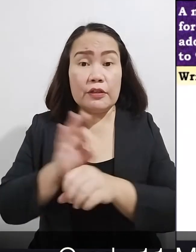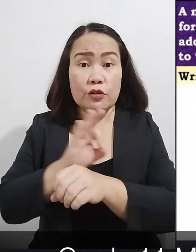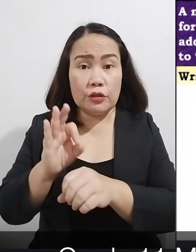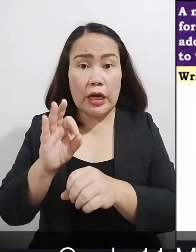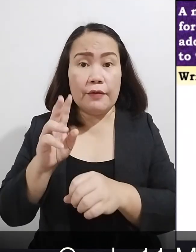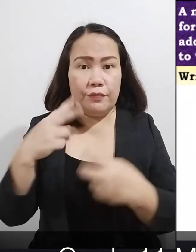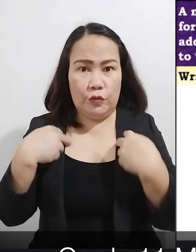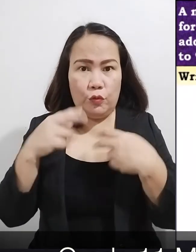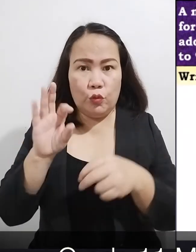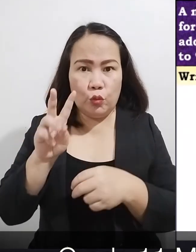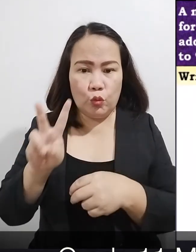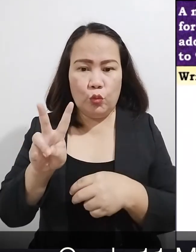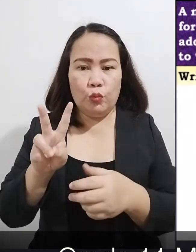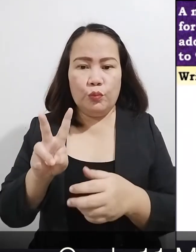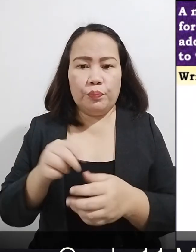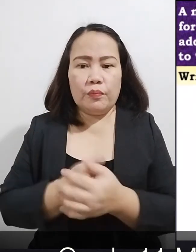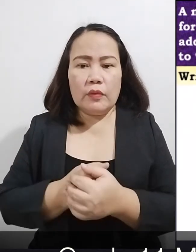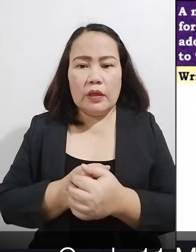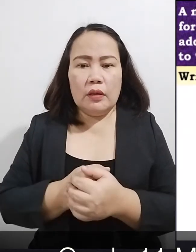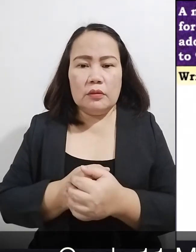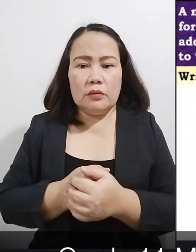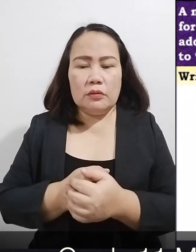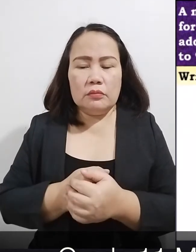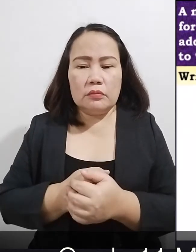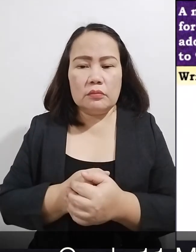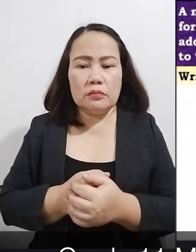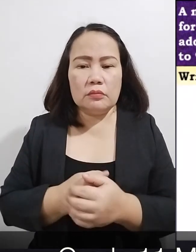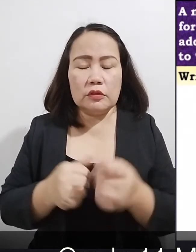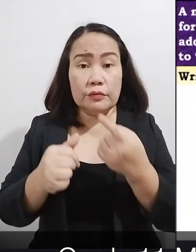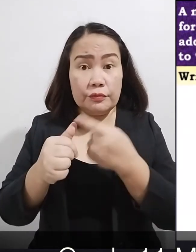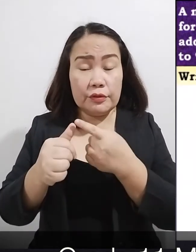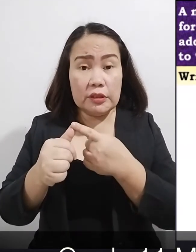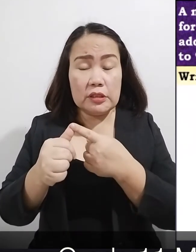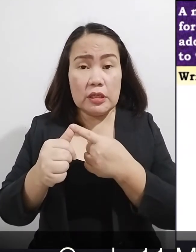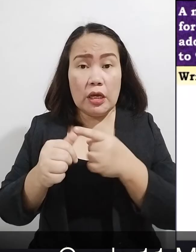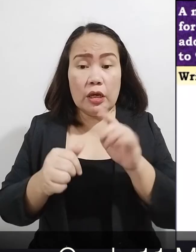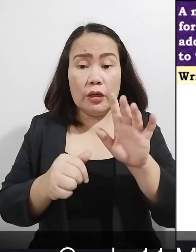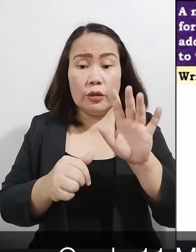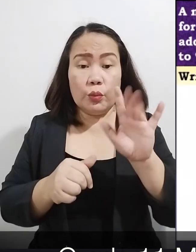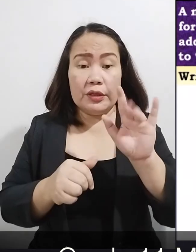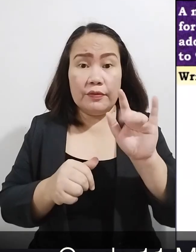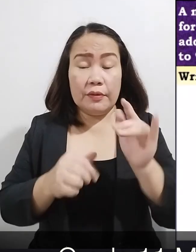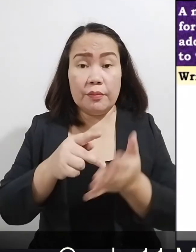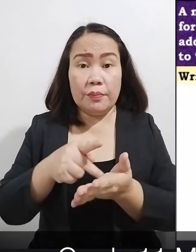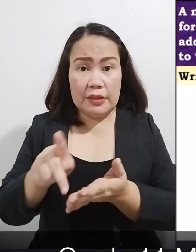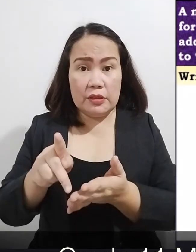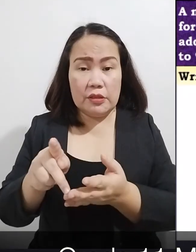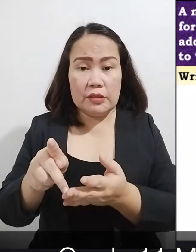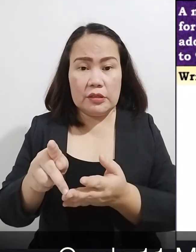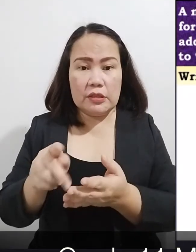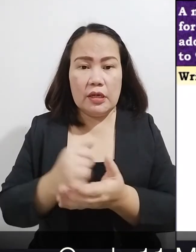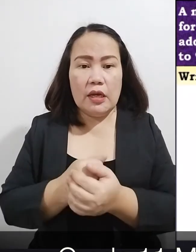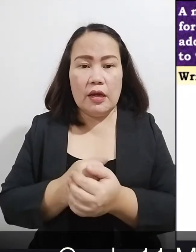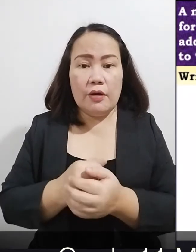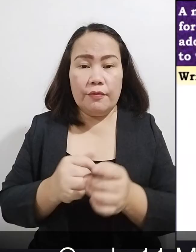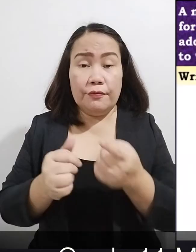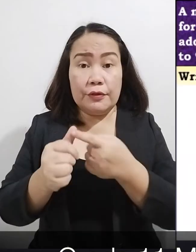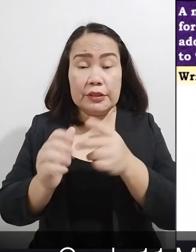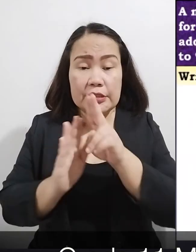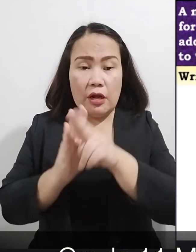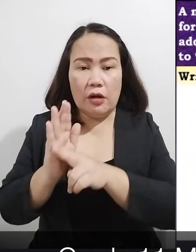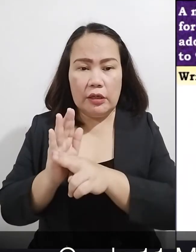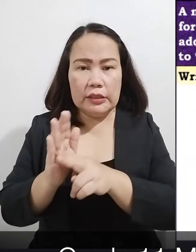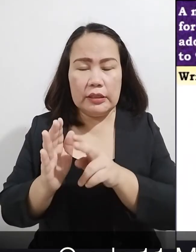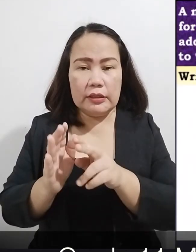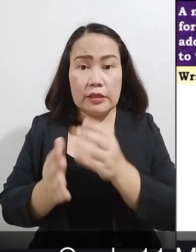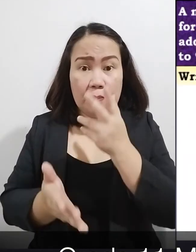Una, 25 pesos lang ang babayaran sa unang isang oras ng pagka-park sa mall. So that is, x is greater